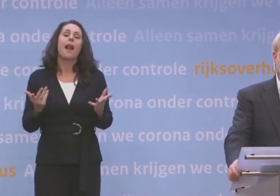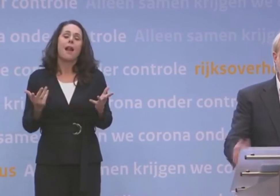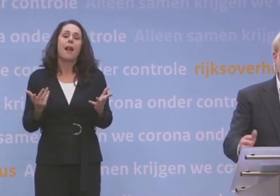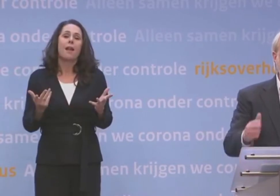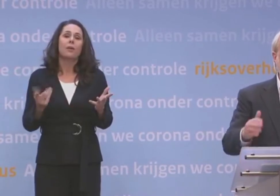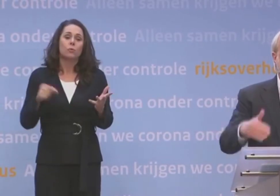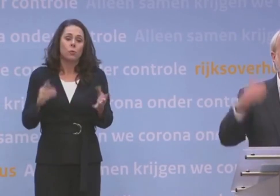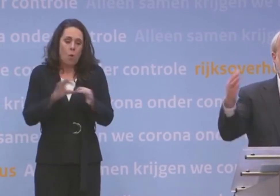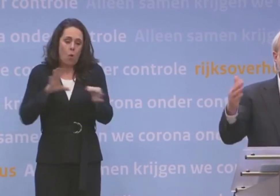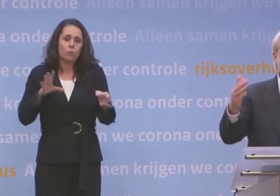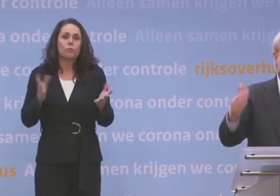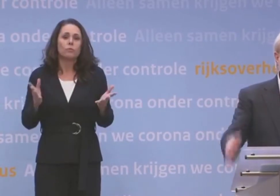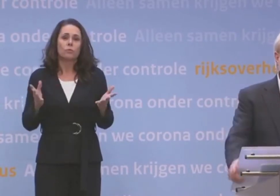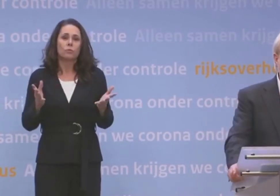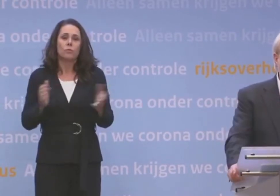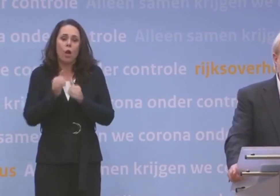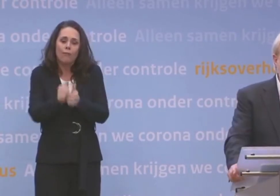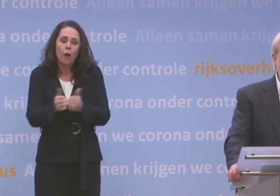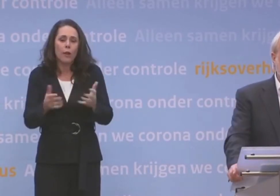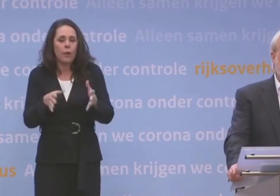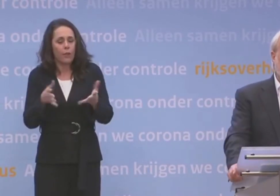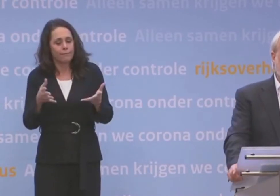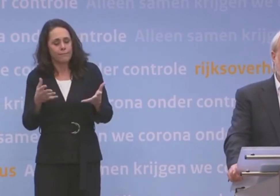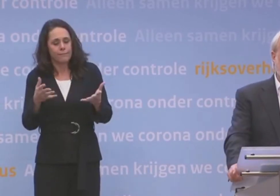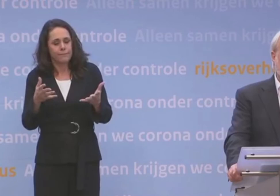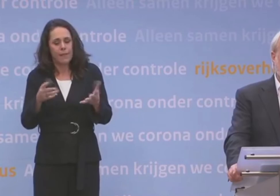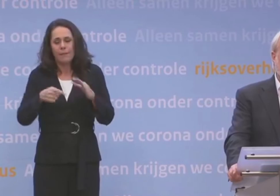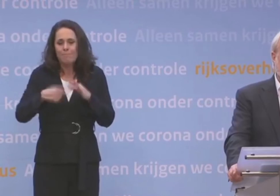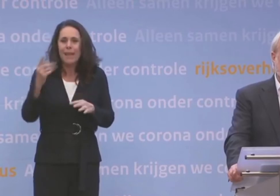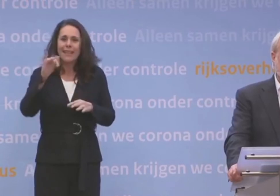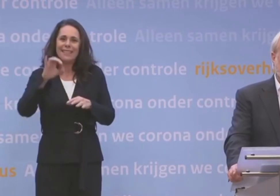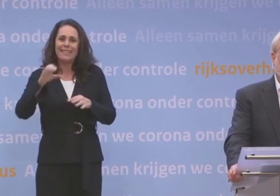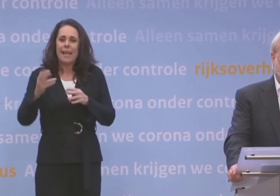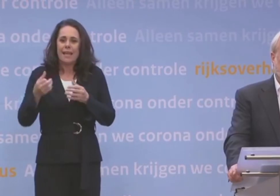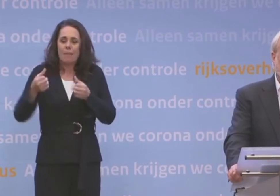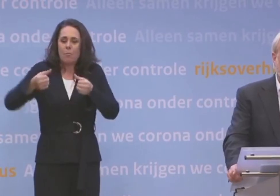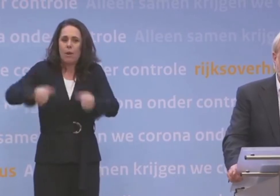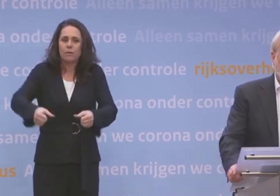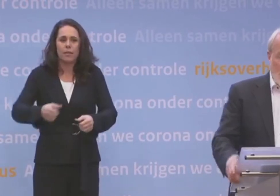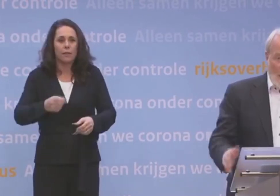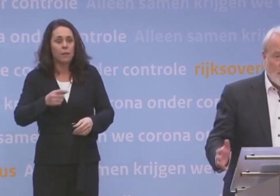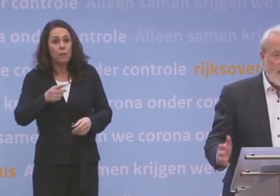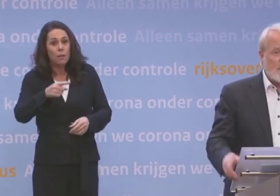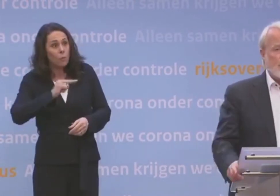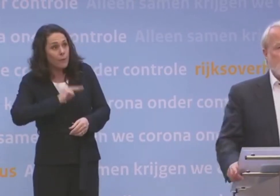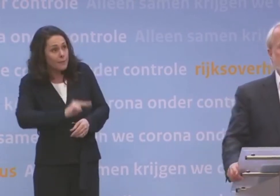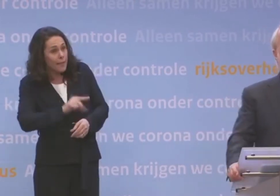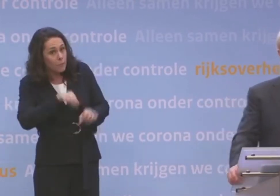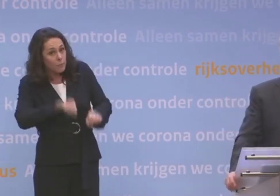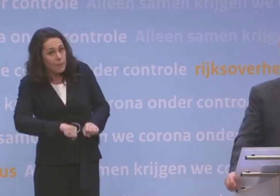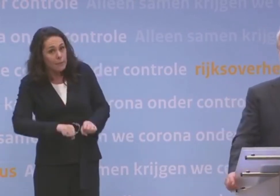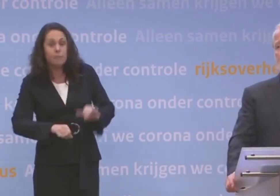om nu dat los te laten met het risico dat we straks nog veel meer IC-belasting hebben. Maar u staat wel achter deze versoepeling? Ja, uiteraard.